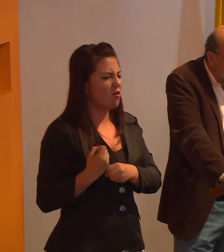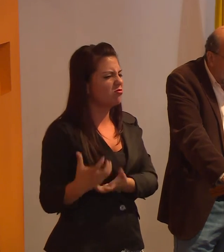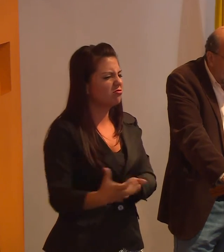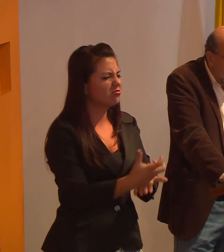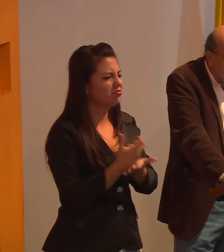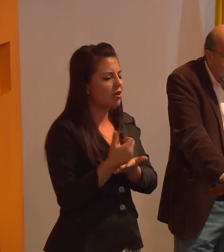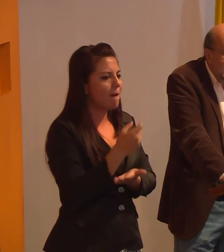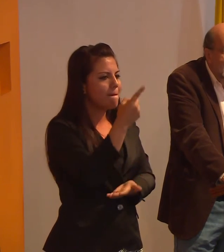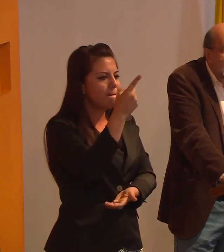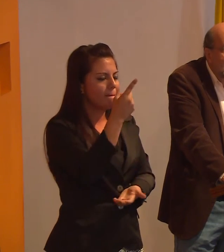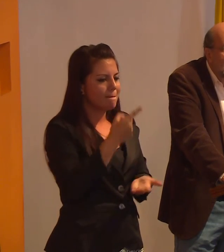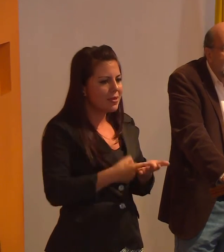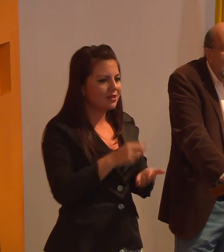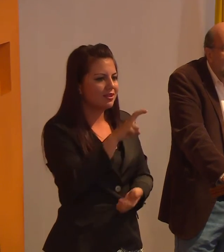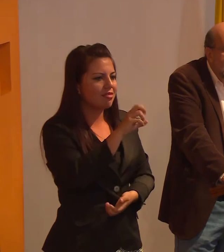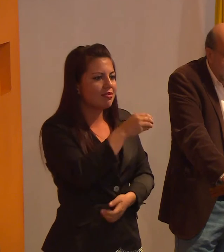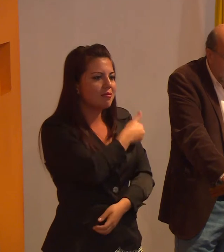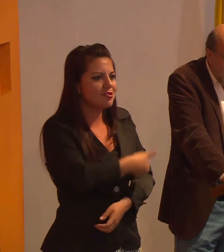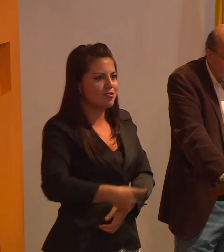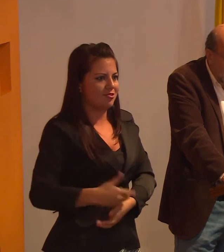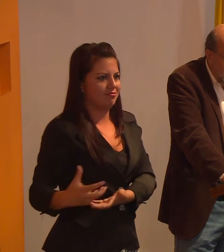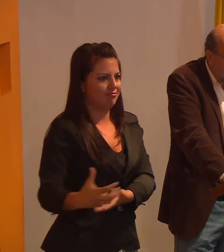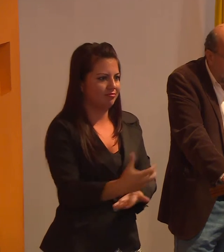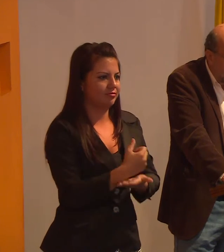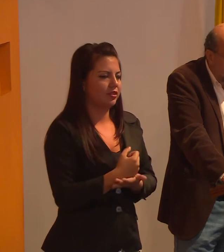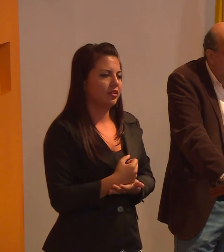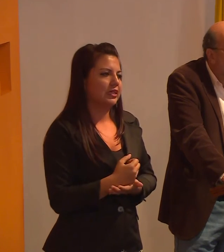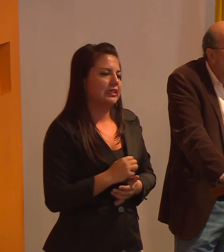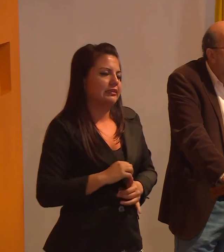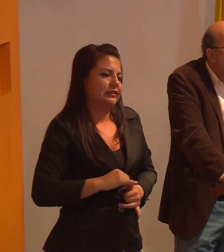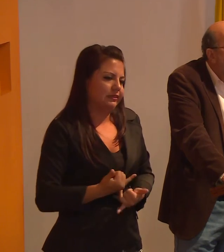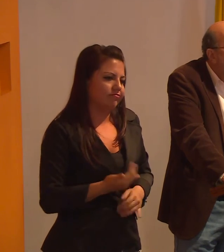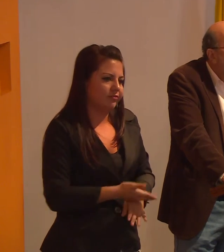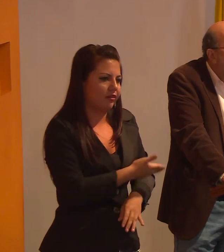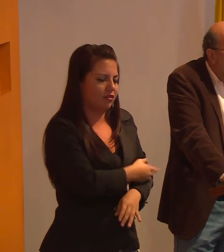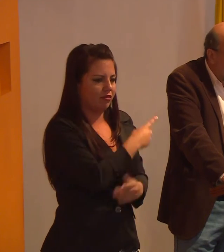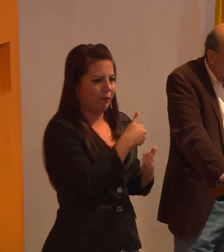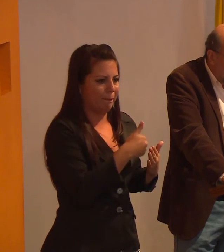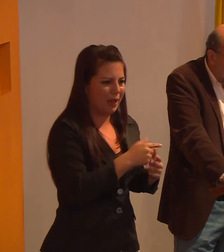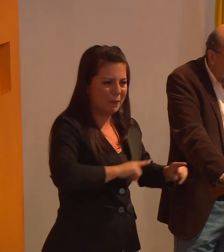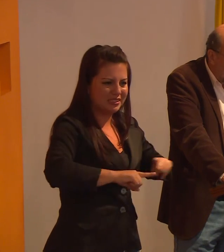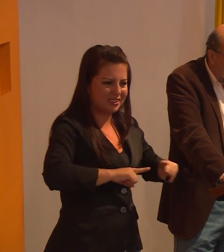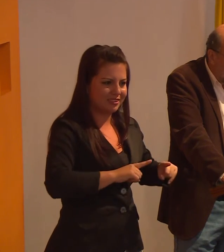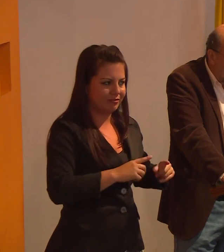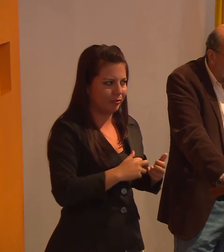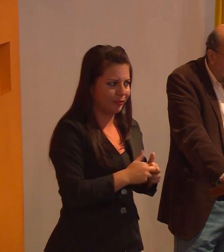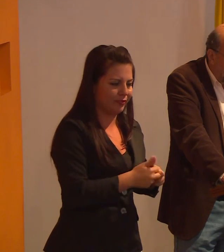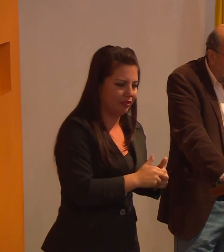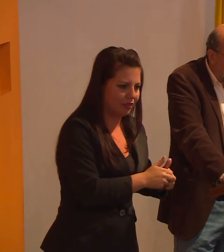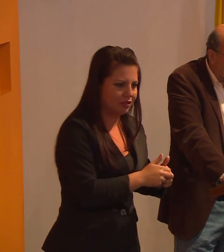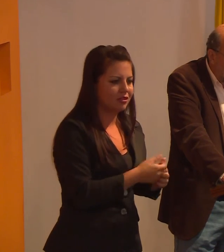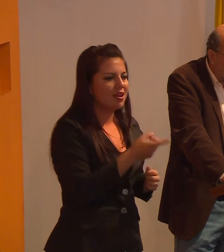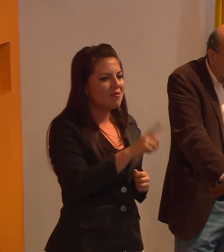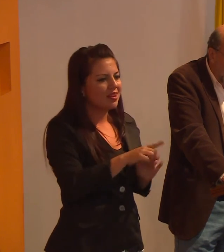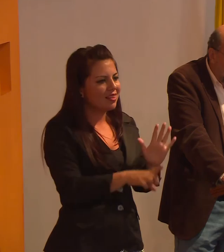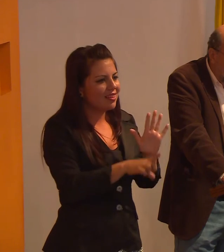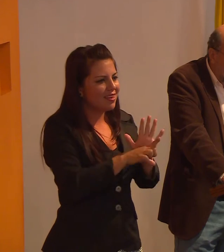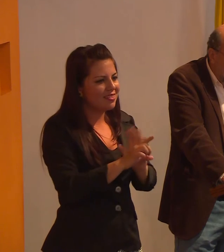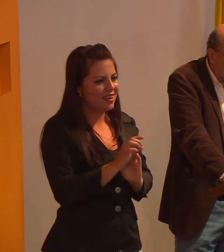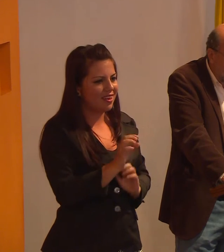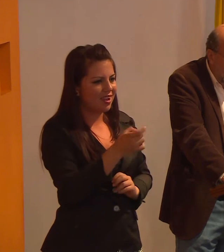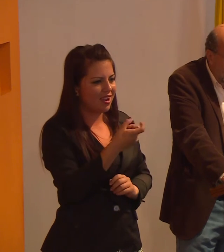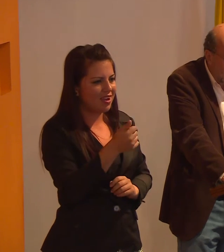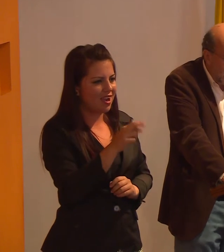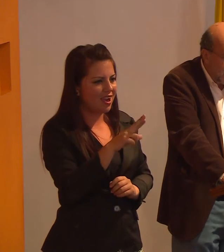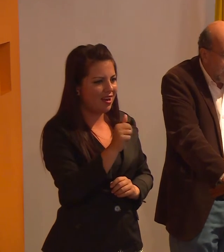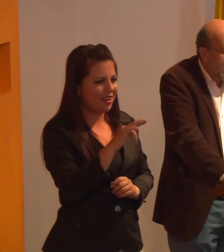a pesar de las limitaciones administrativas del momento y de la ley de garantías que